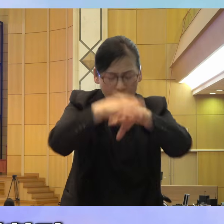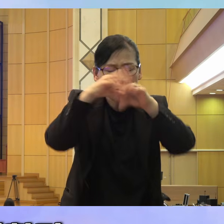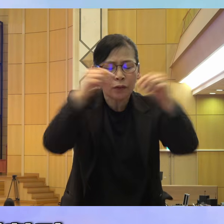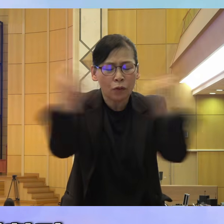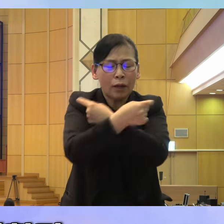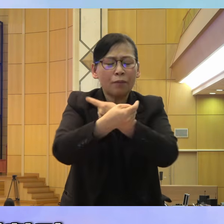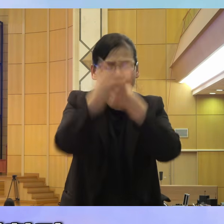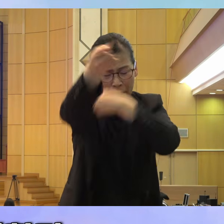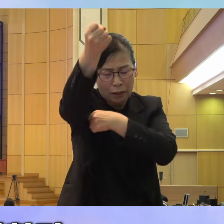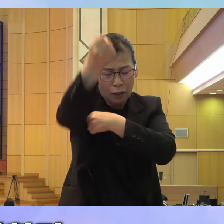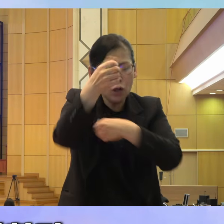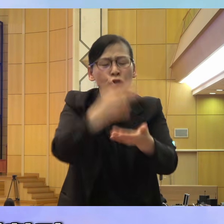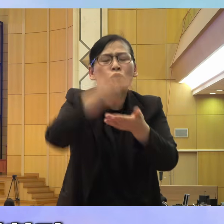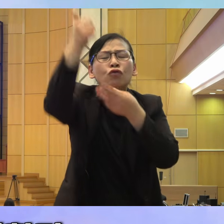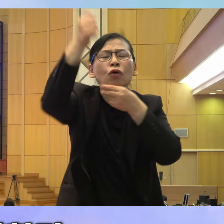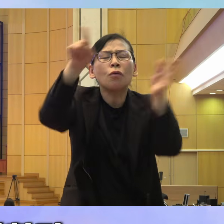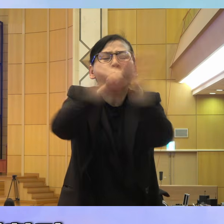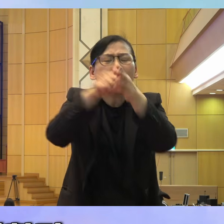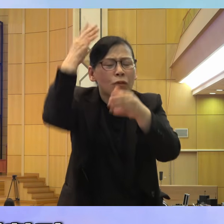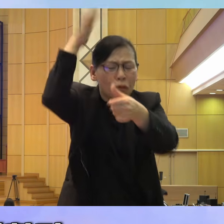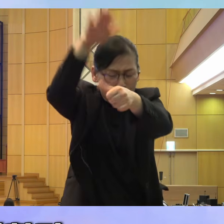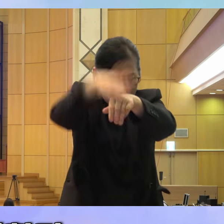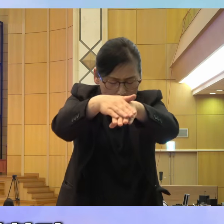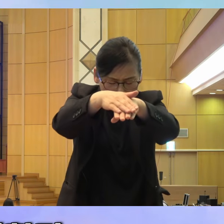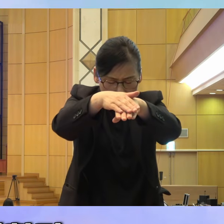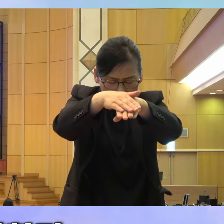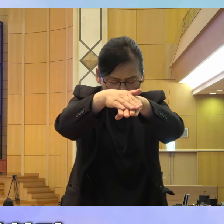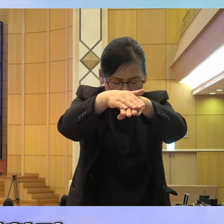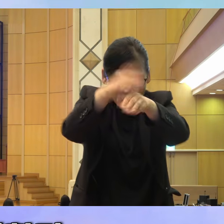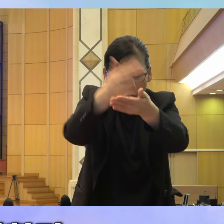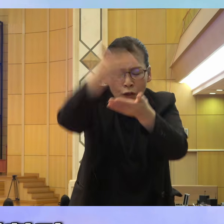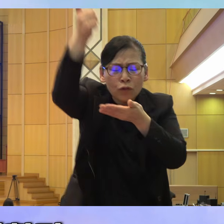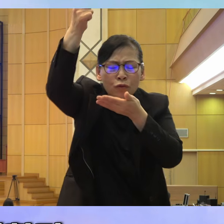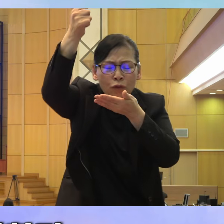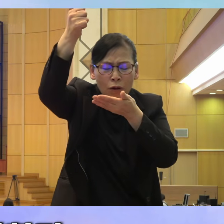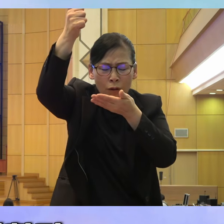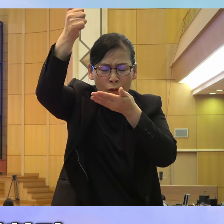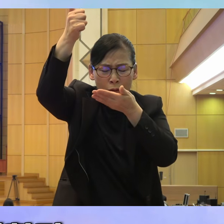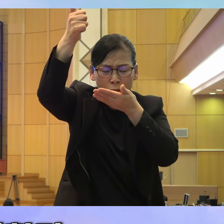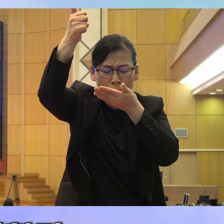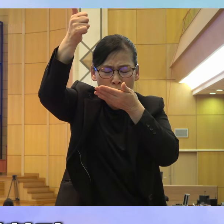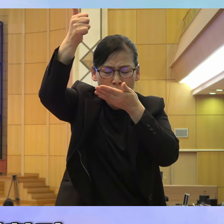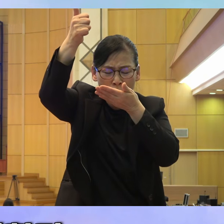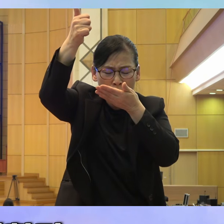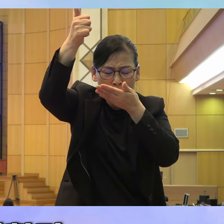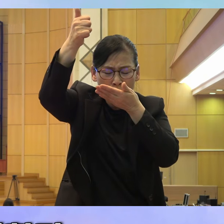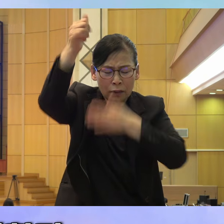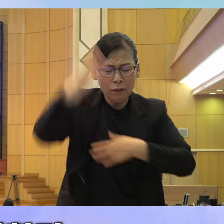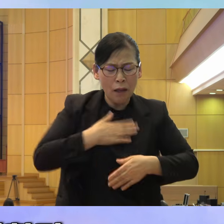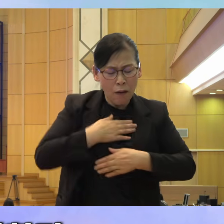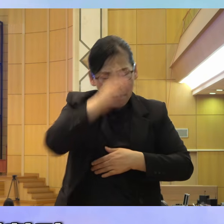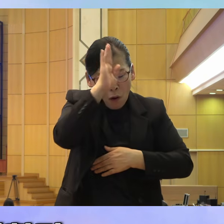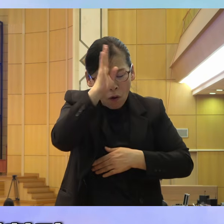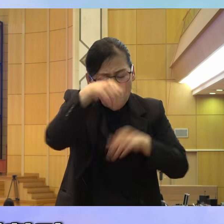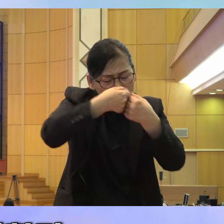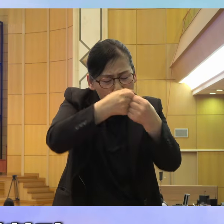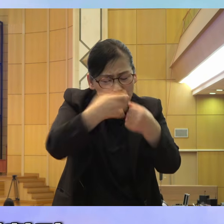기도하면 나으리라. 주여 믿고 손을 얹었습니다. 주여 이 병이 든